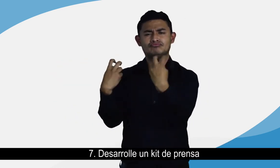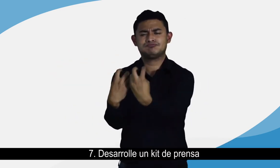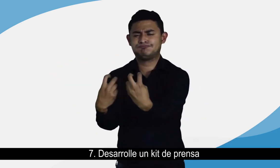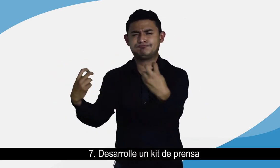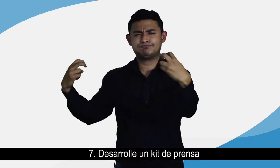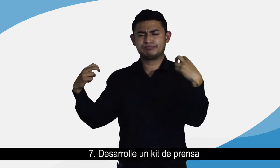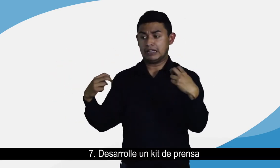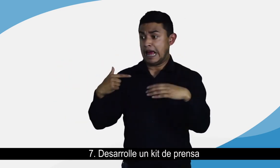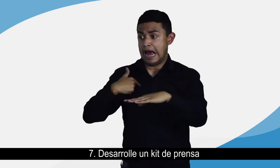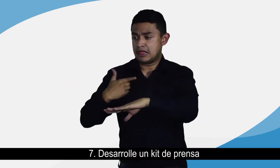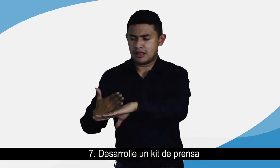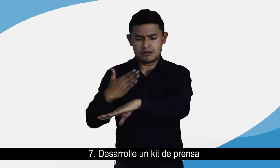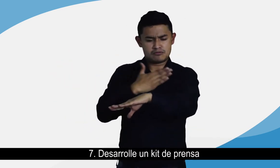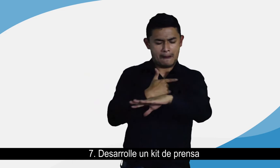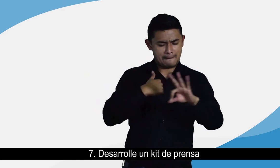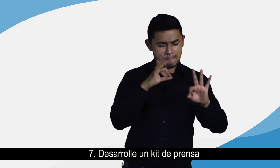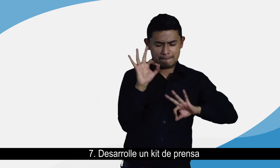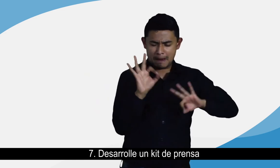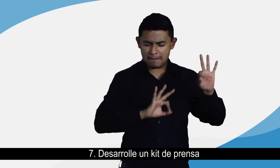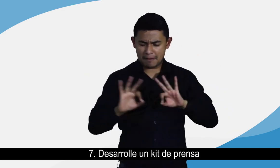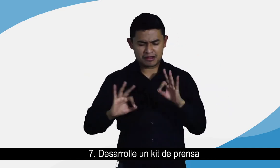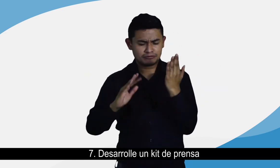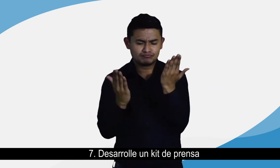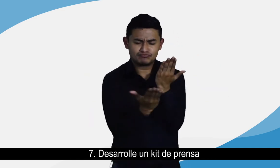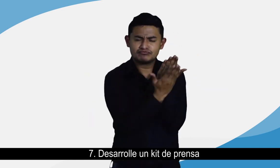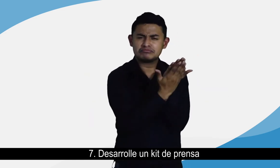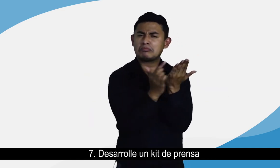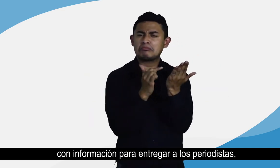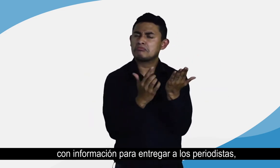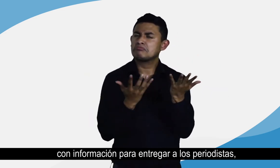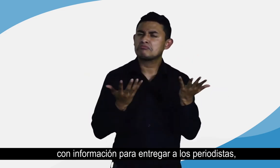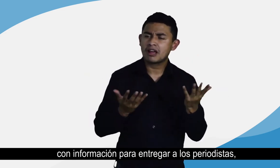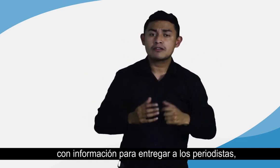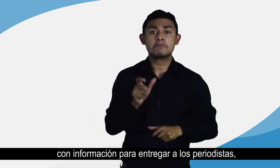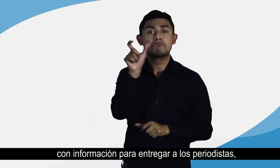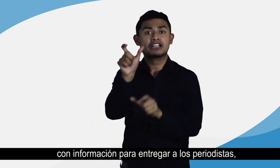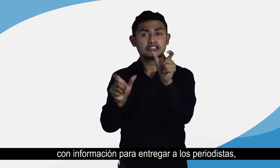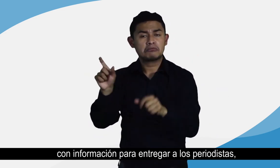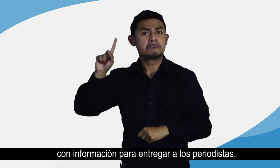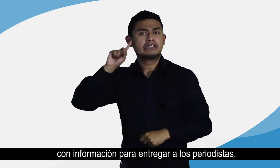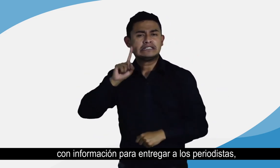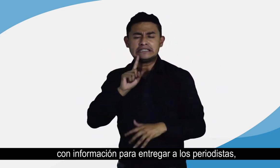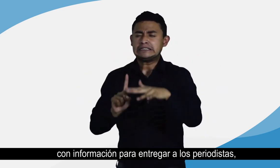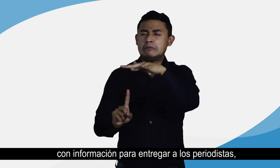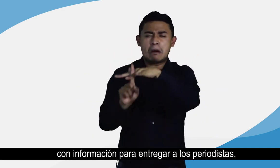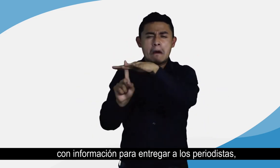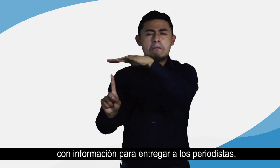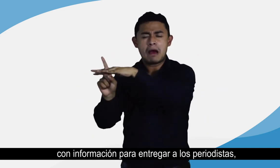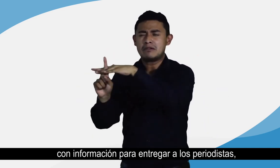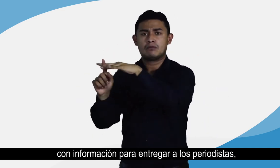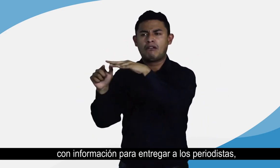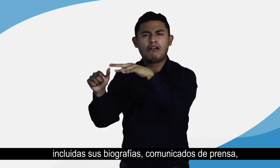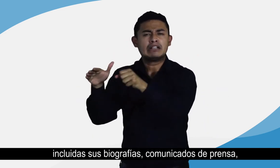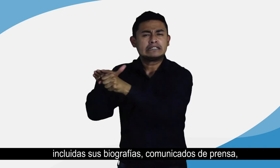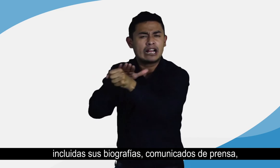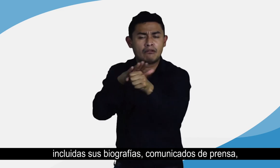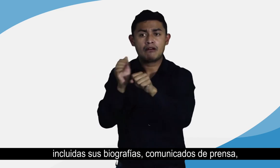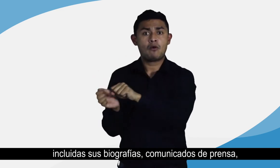7. Desarrolle un kit de prensa con información para entregar a los periodistas, incluidas sus